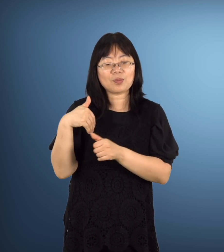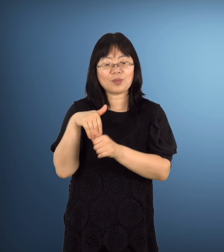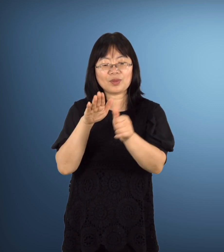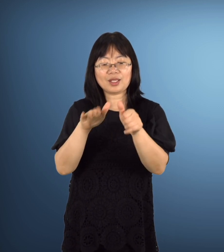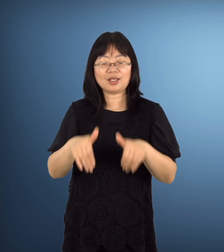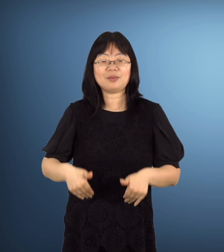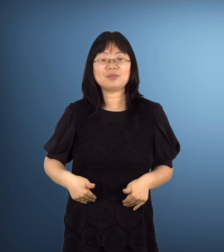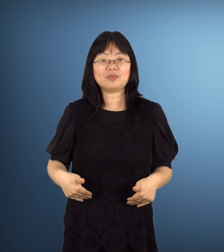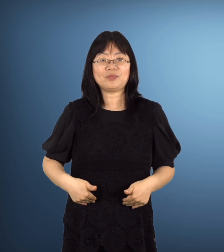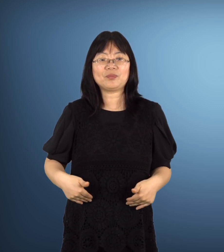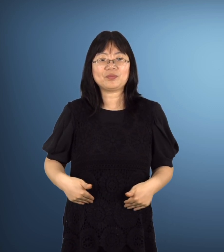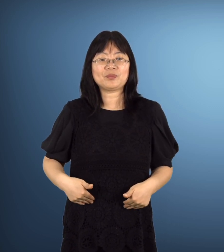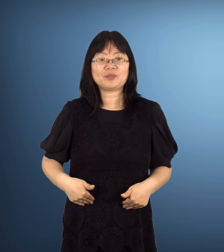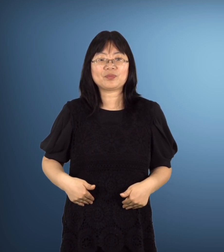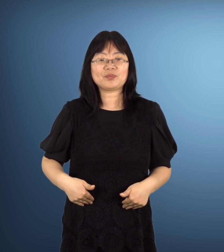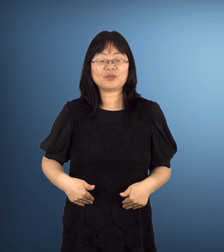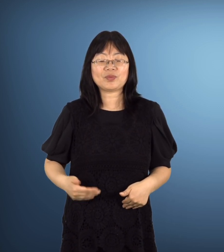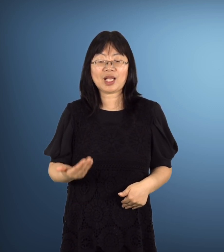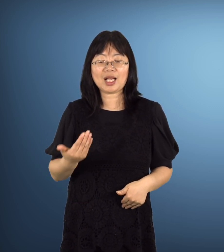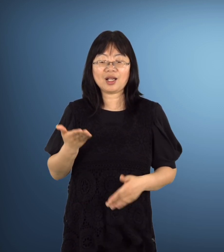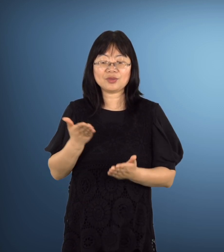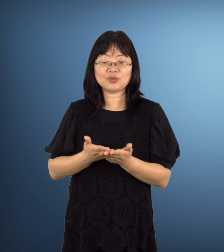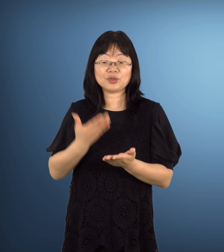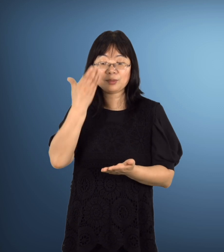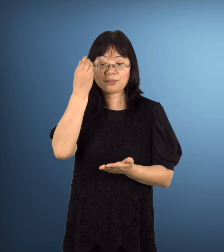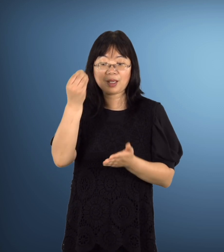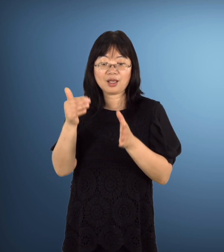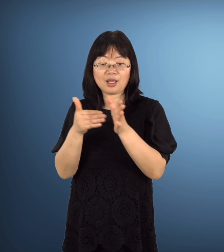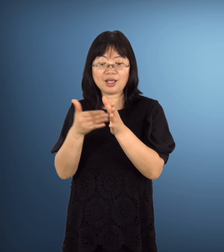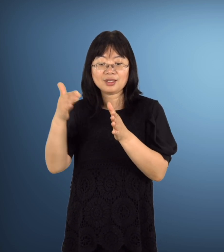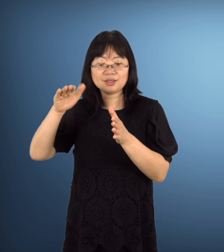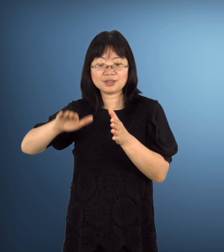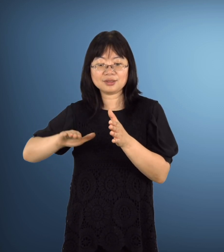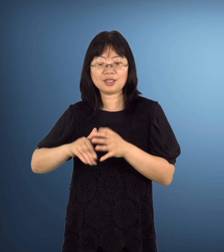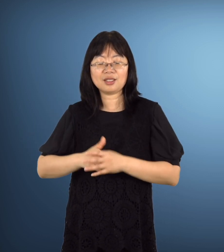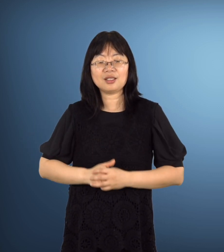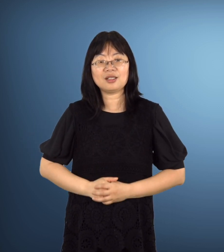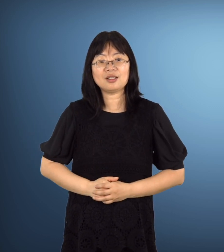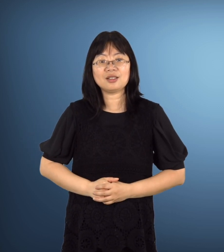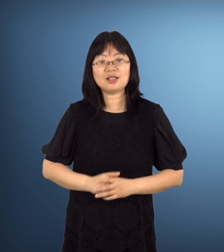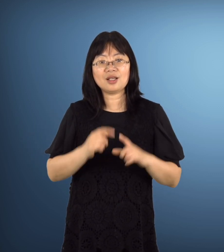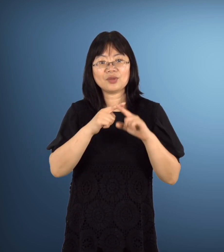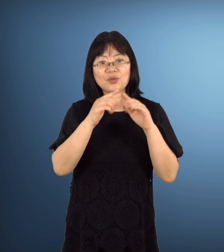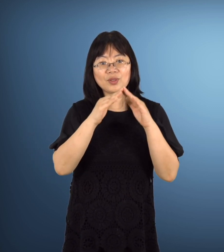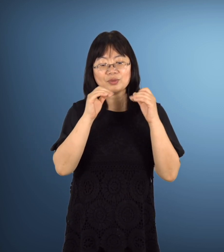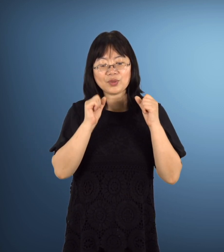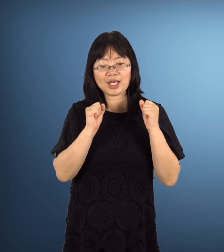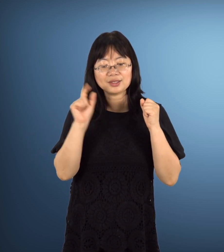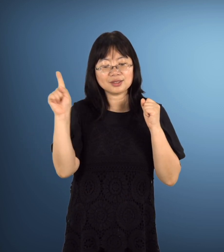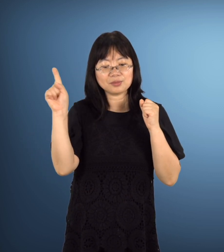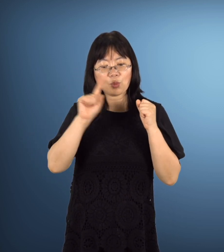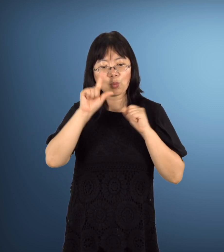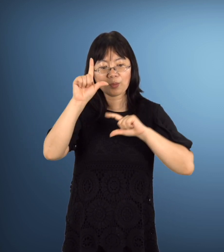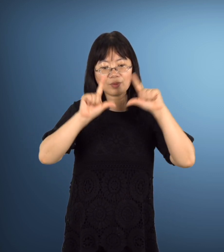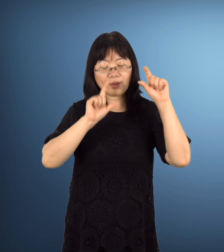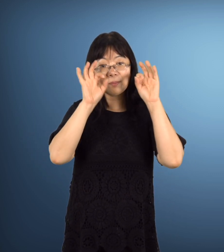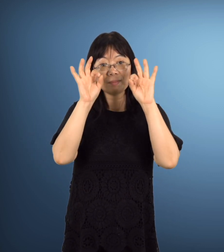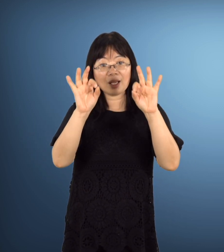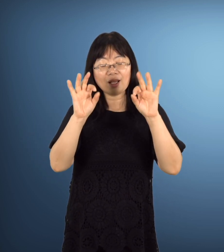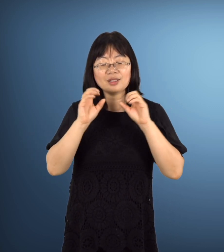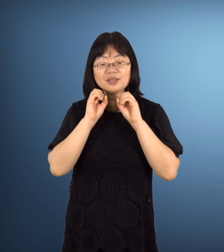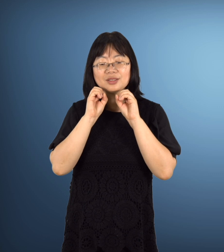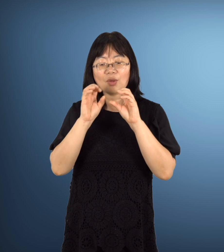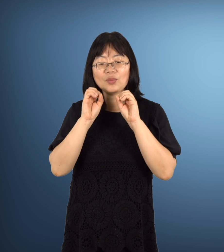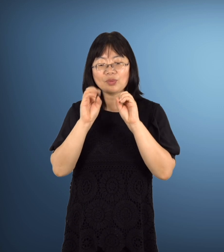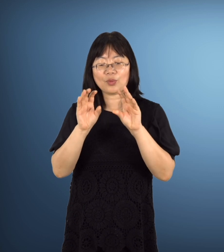보내어줘야 돼요. 우리 아까 뉴스를 통해서 봤지만 교회가 존재하는 양식은 뭐라고요?